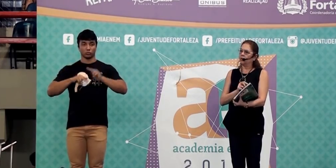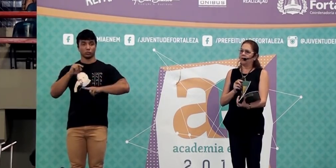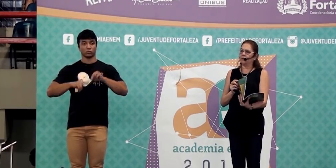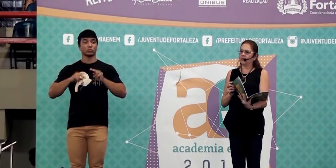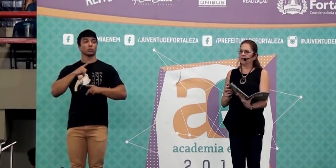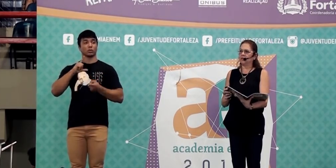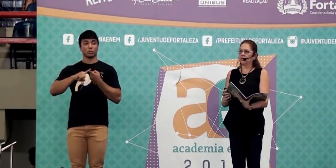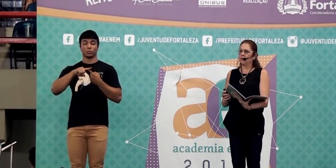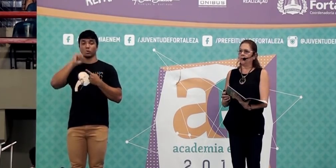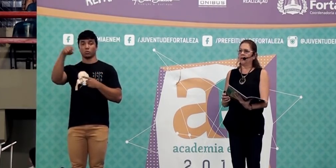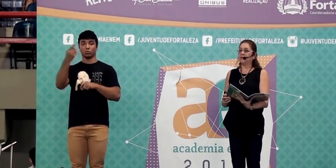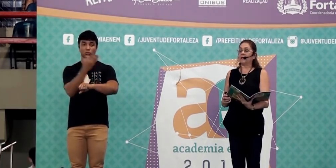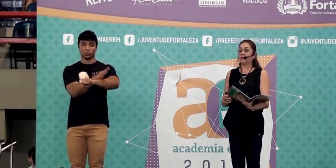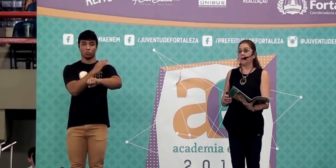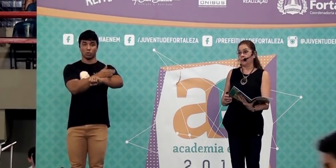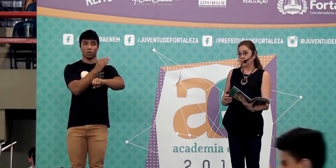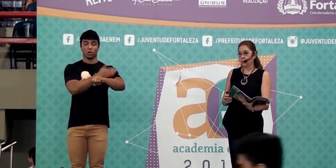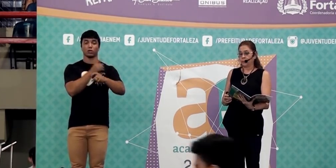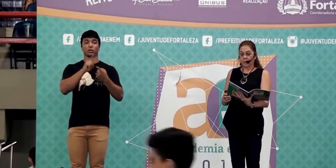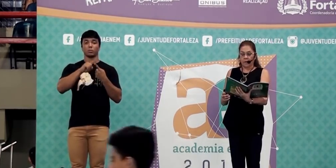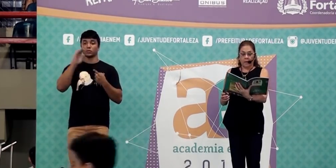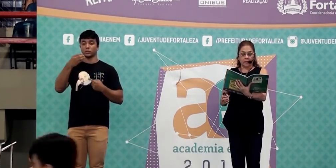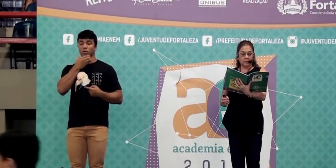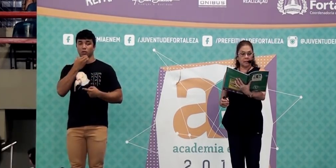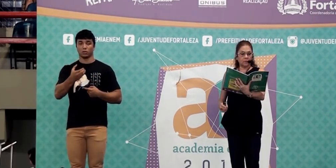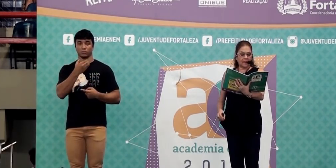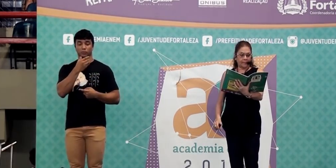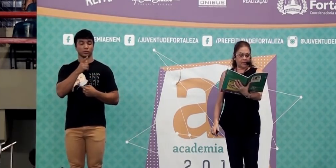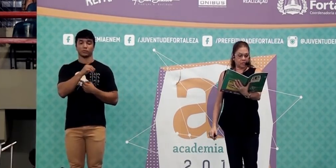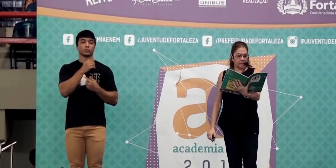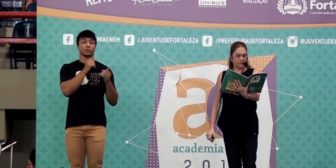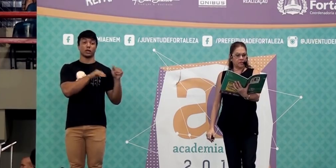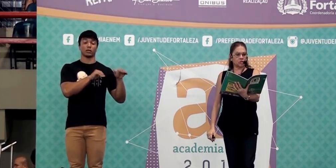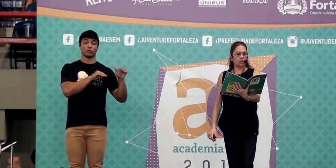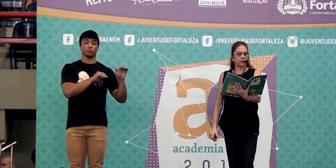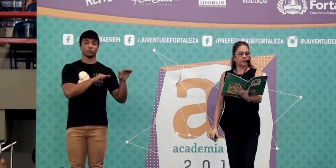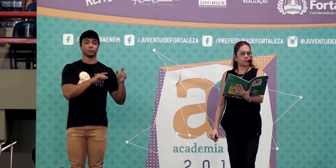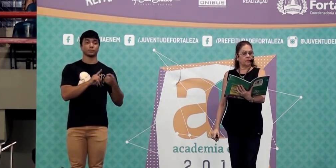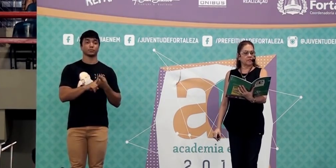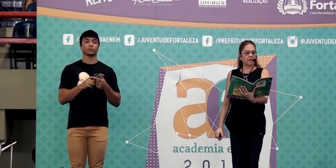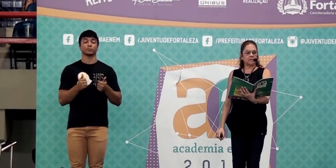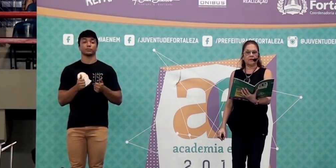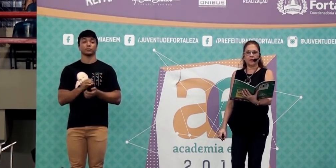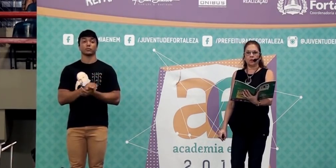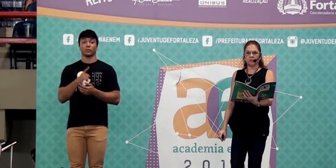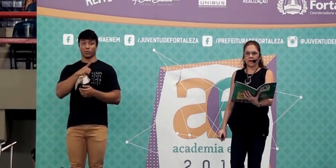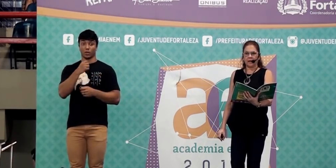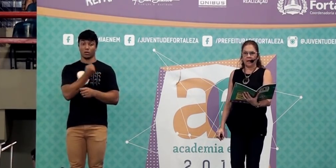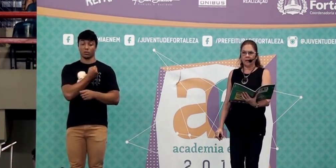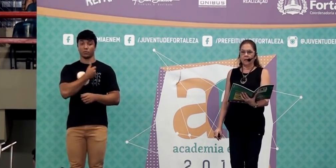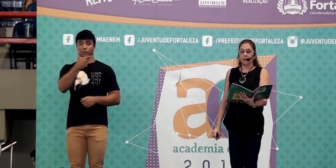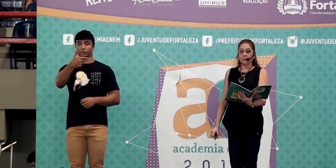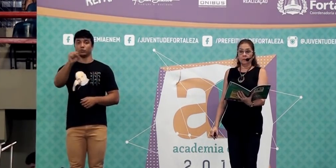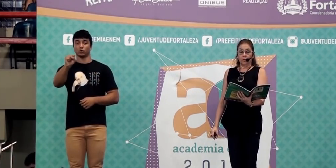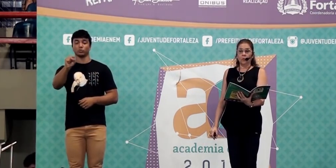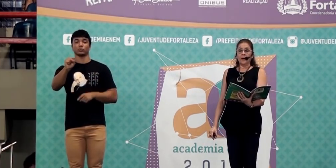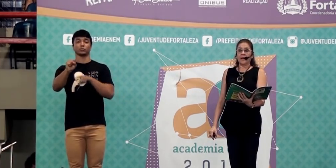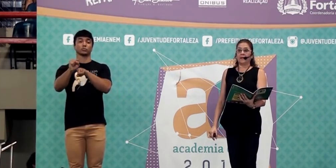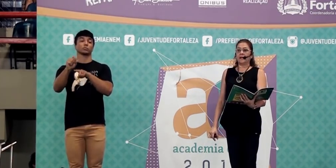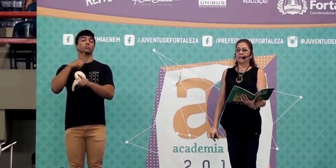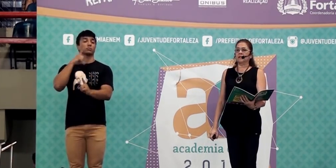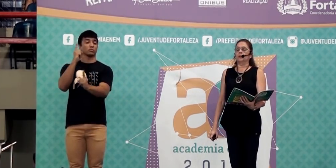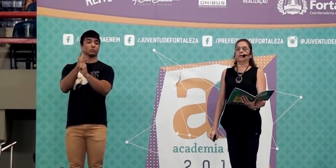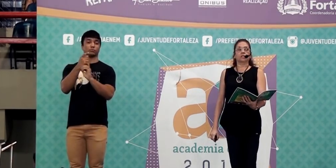outro simulado desse tipo em setembro. Então, na página 28, vocês vão encontrar